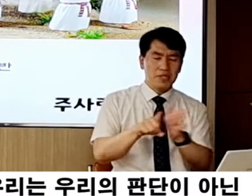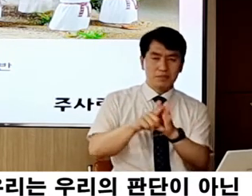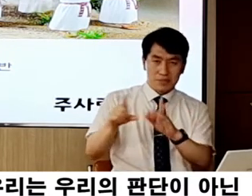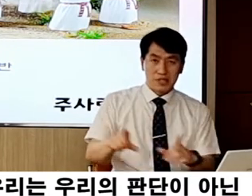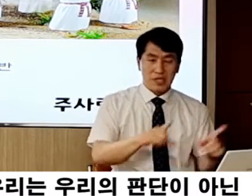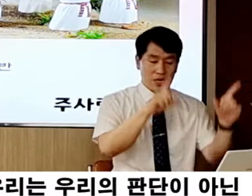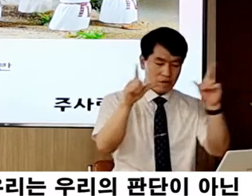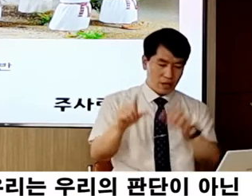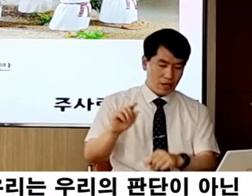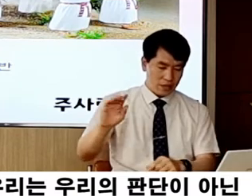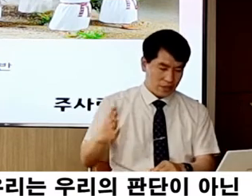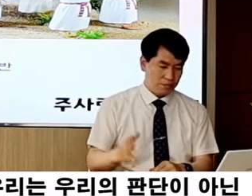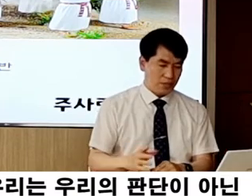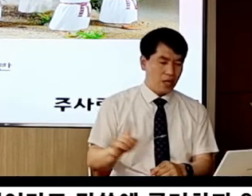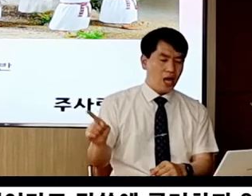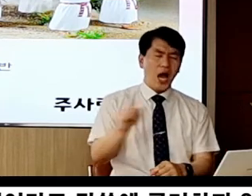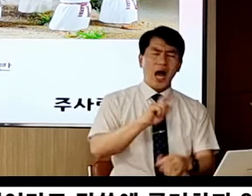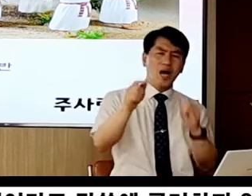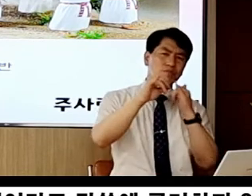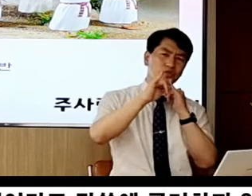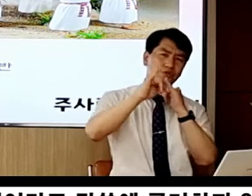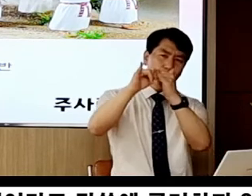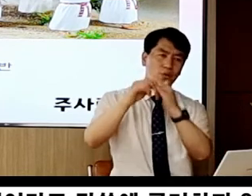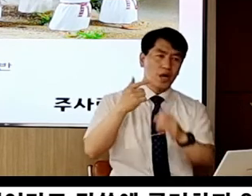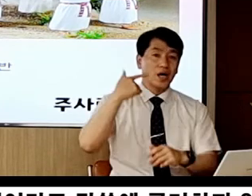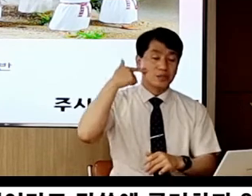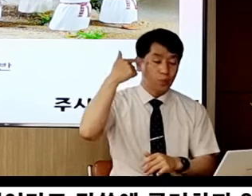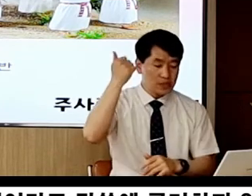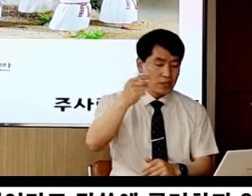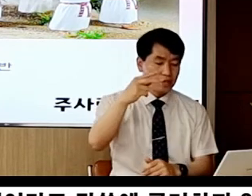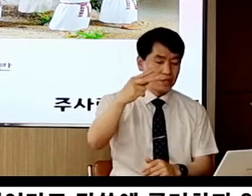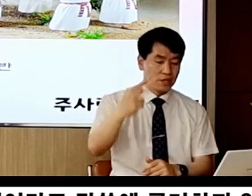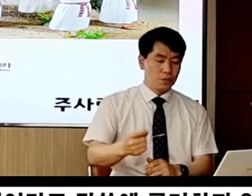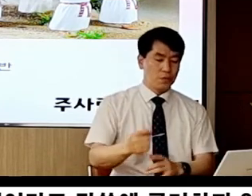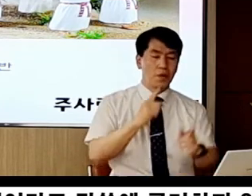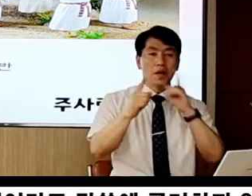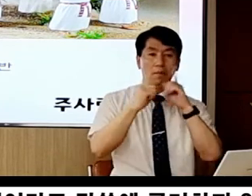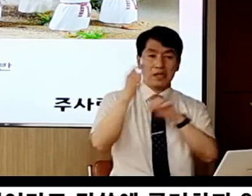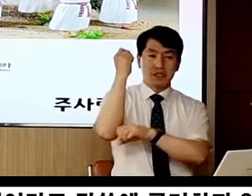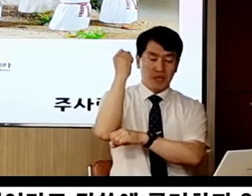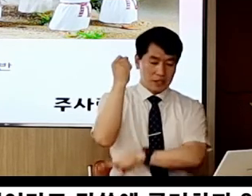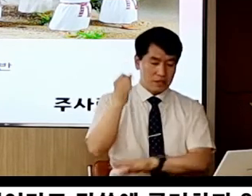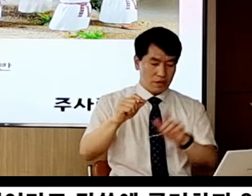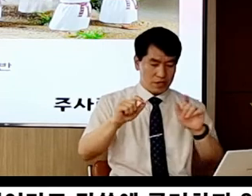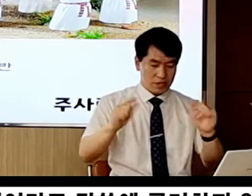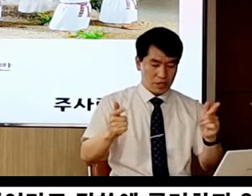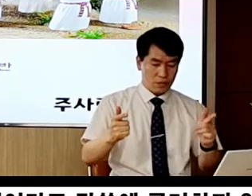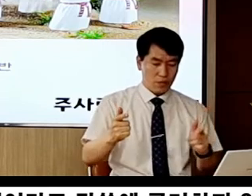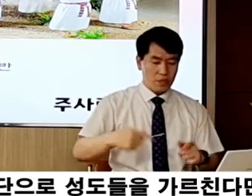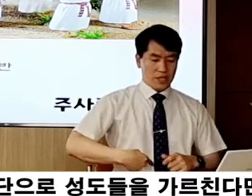믿음 생활해야 됩니다. 아무리 훌륭한 목사님이라도 말씀에 근거하지 않고